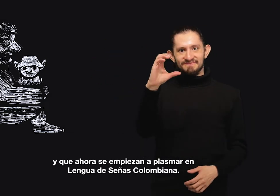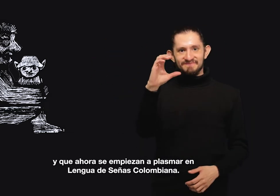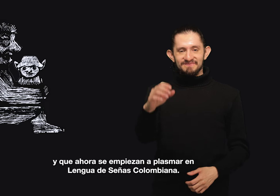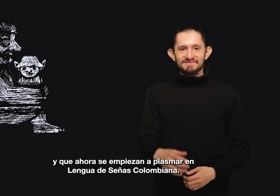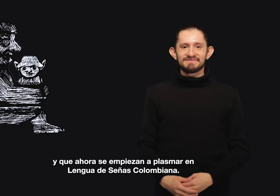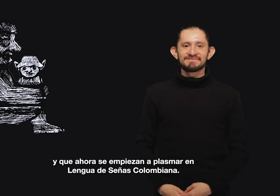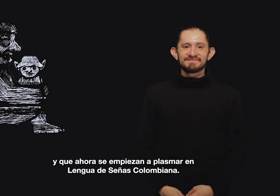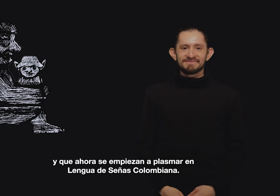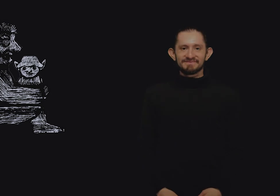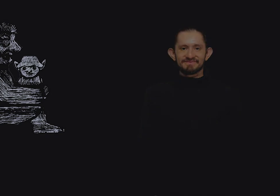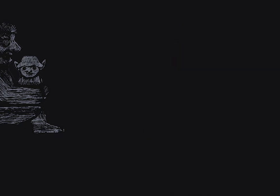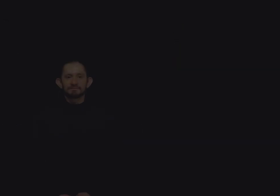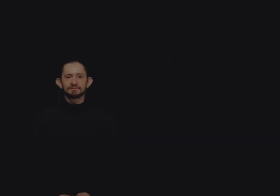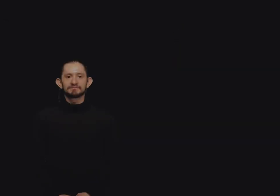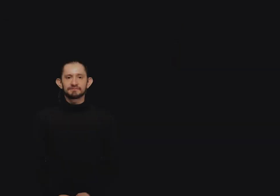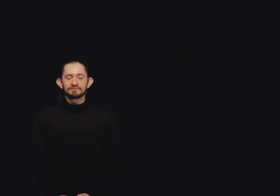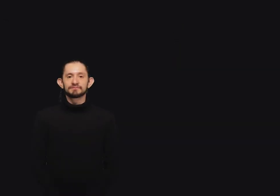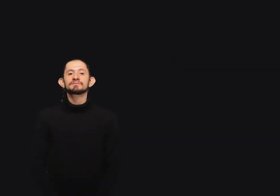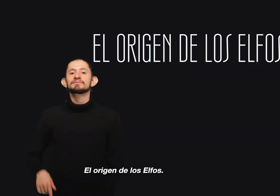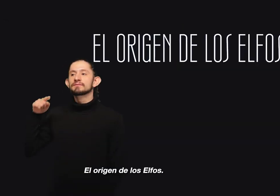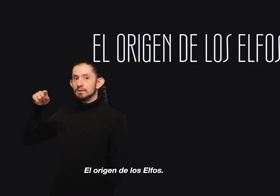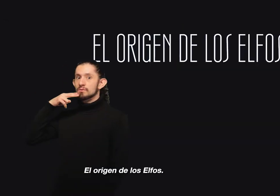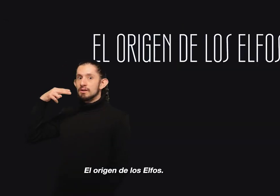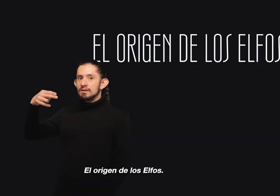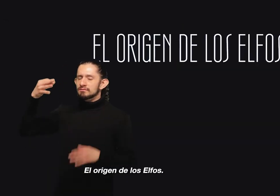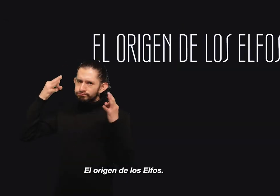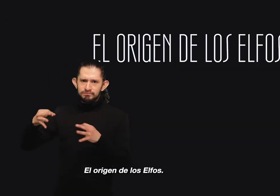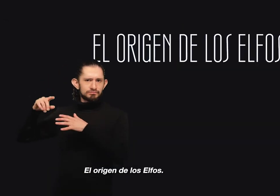señas colombiana. El origen de los elfos